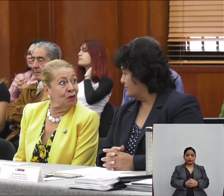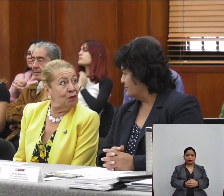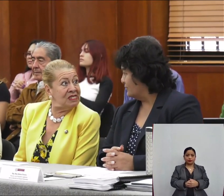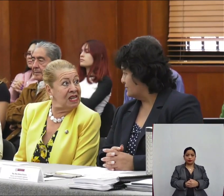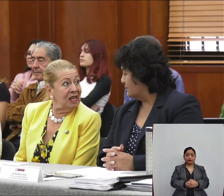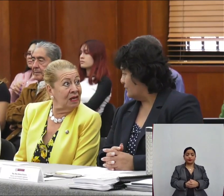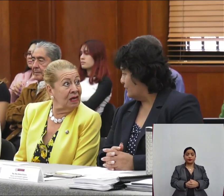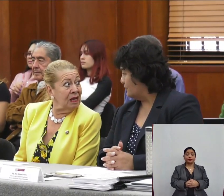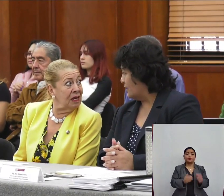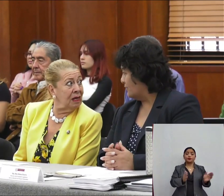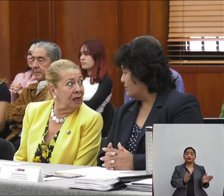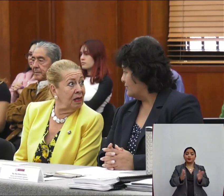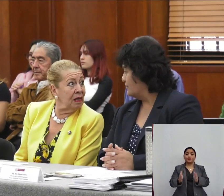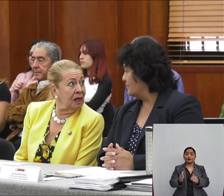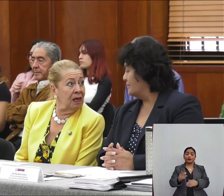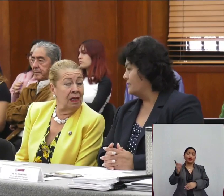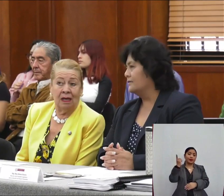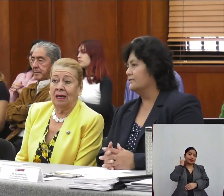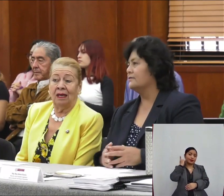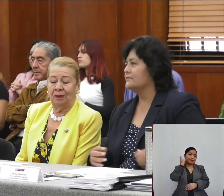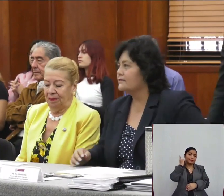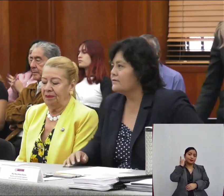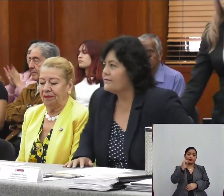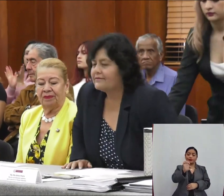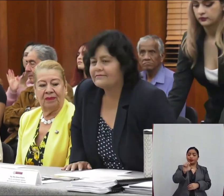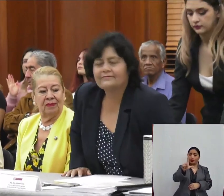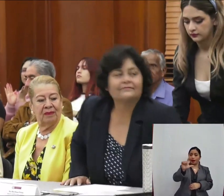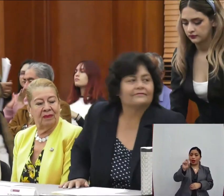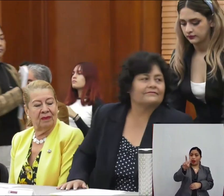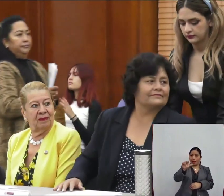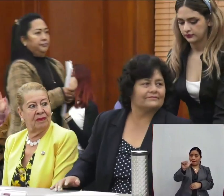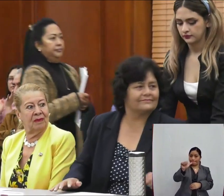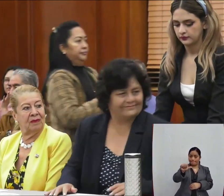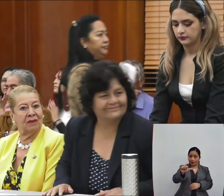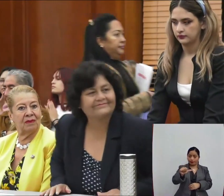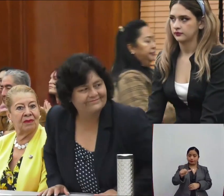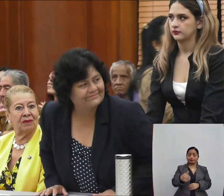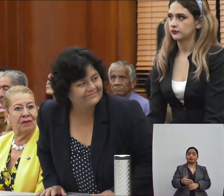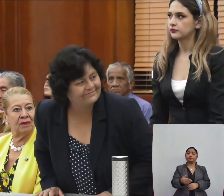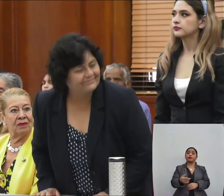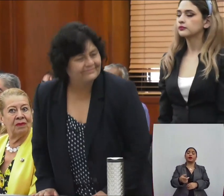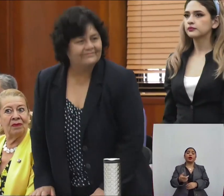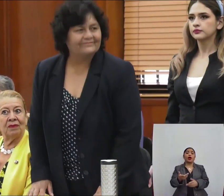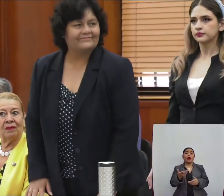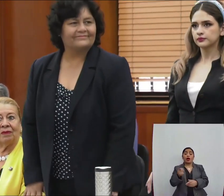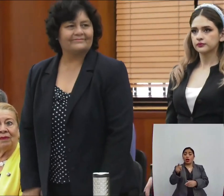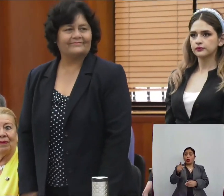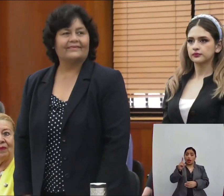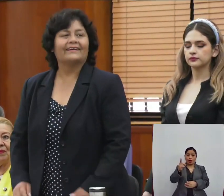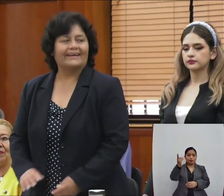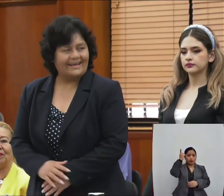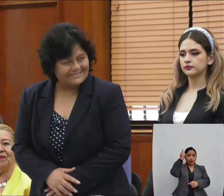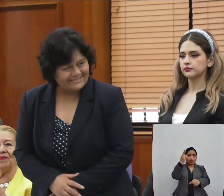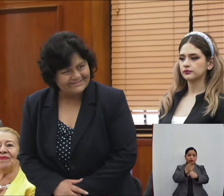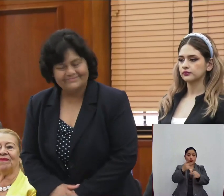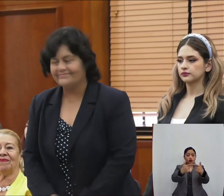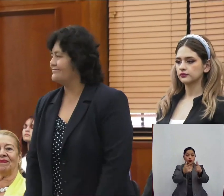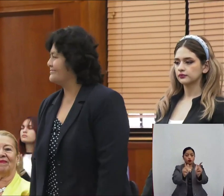Le acompaña también la diputada Elba Aldana Duarte, miembro integrante de la Comisión de Grupos